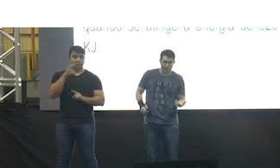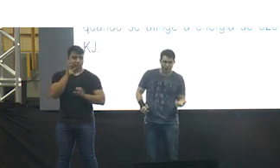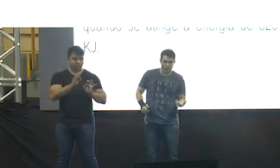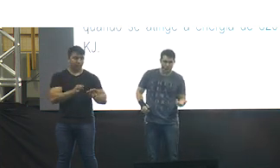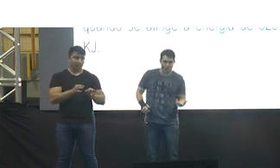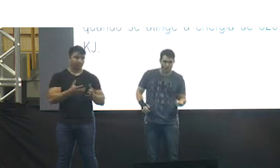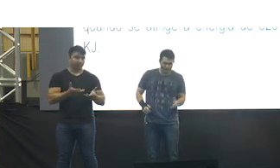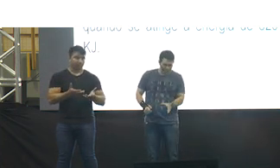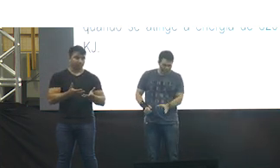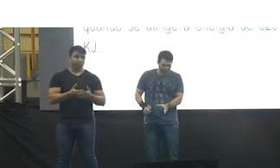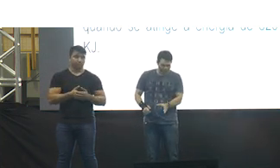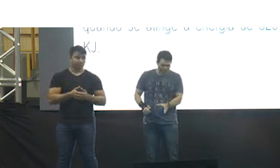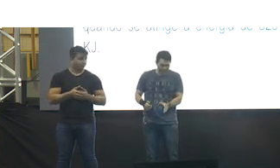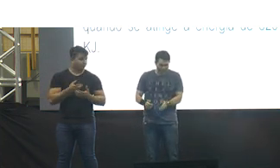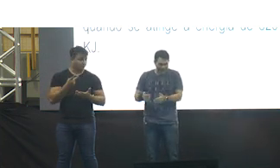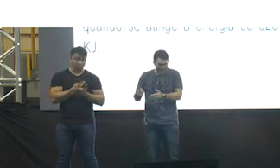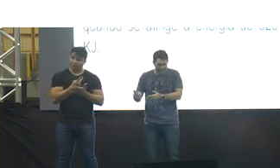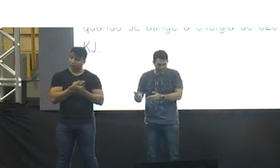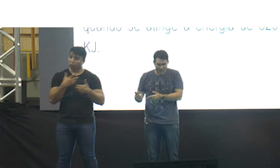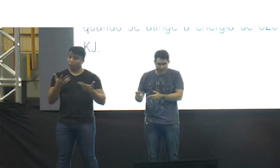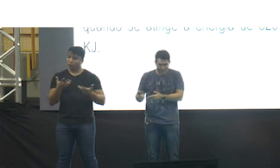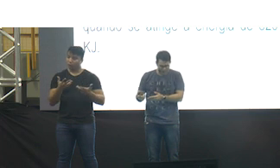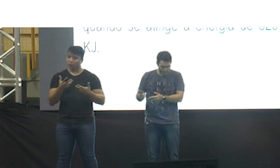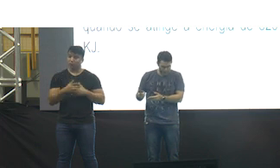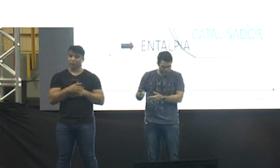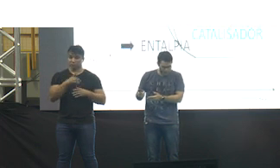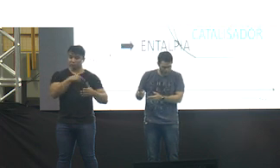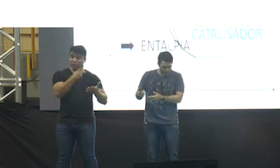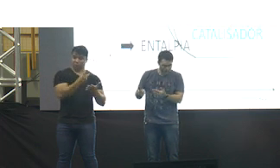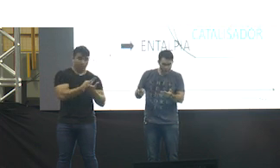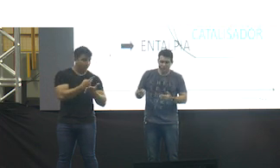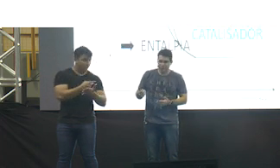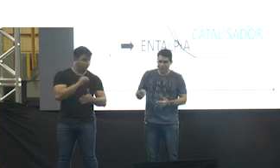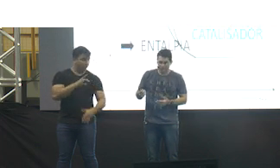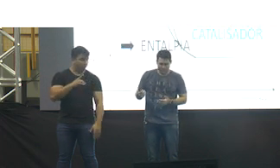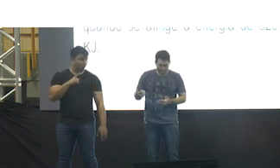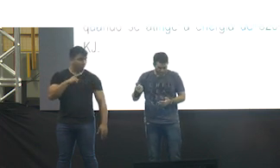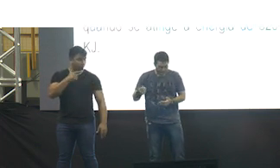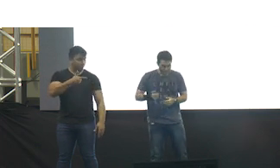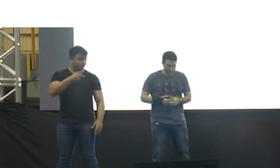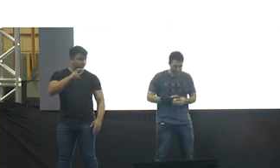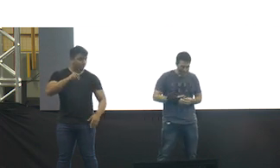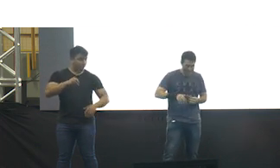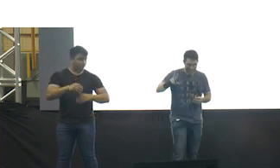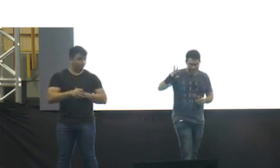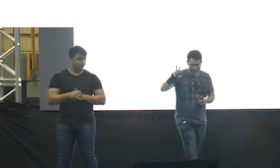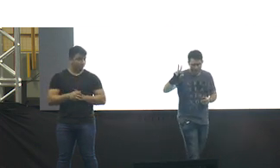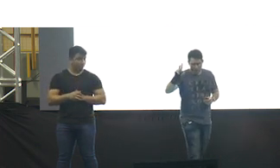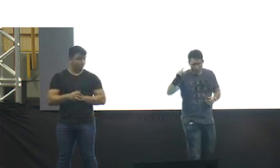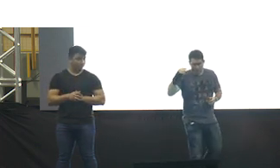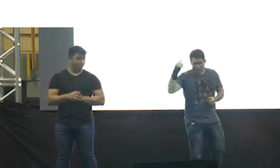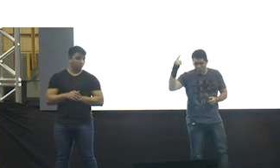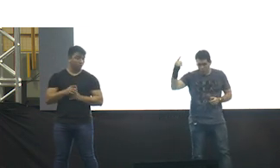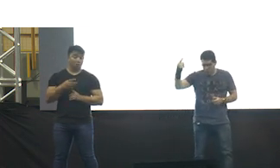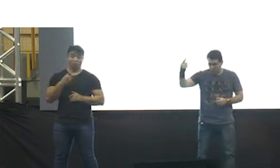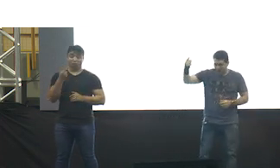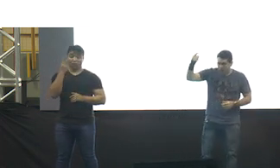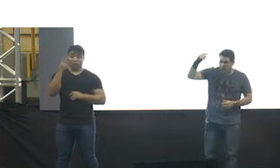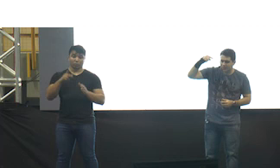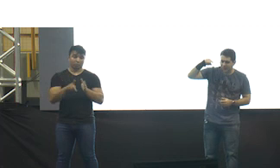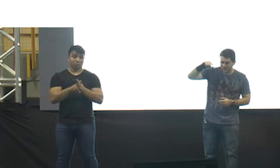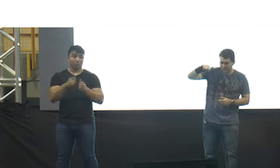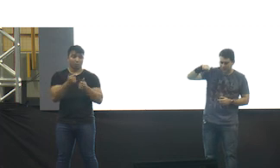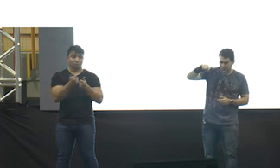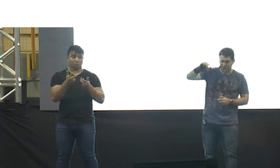errou? Ele errou, né? Porque catalisada é só 230. 2. O valor